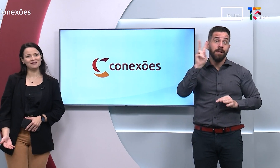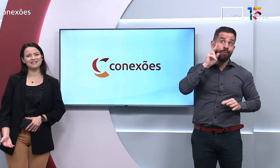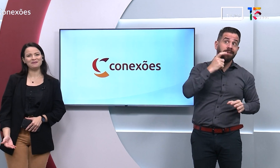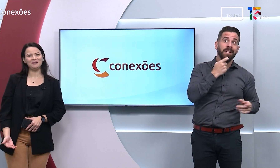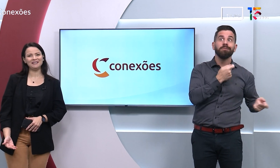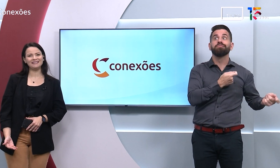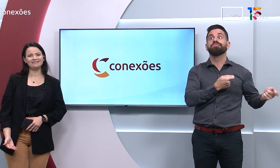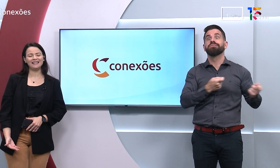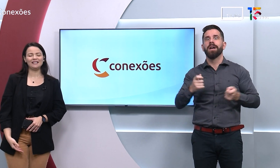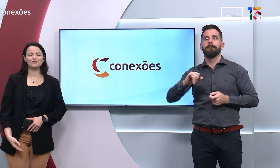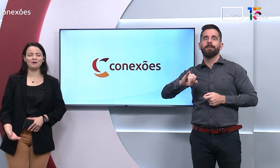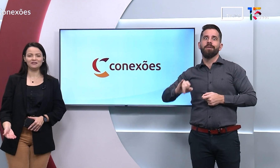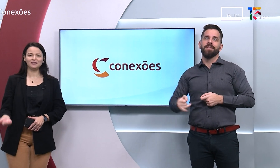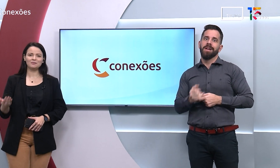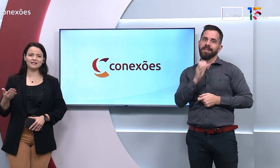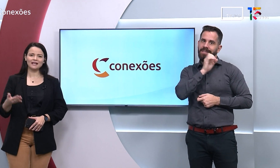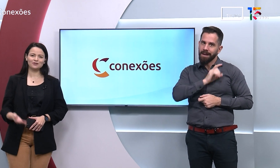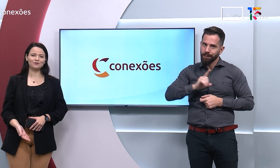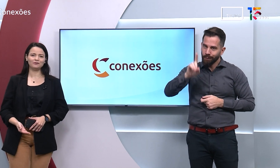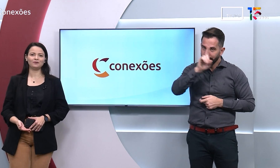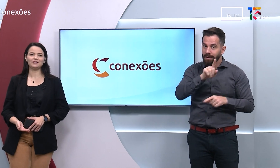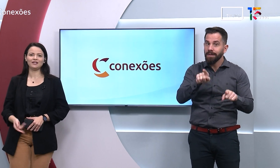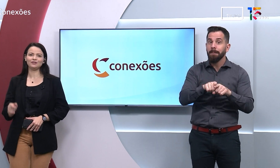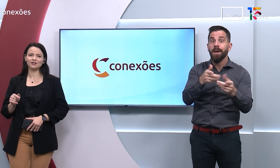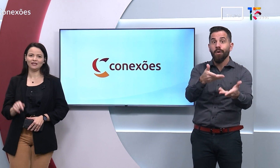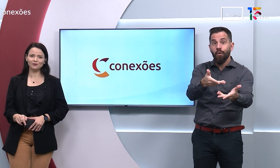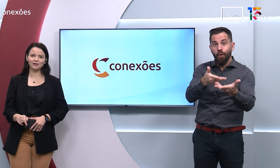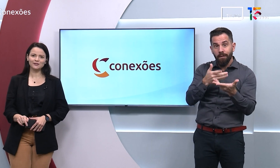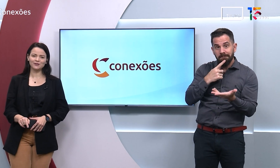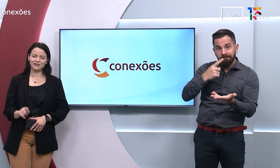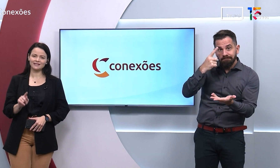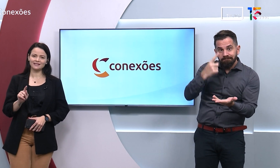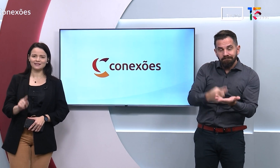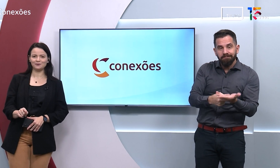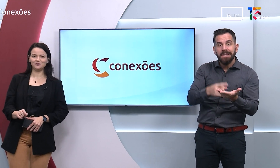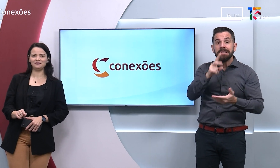ótimo final de semana e te convidando para estar de novo com a gente aqui no